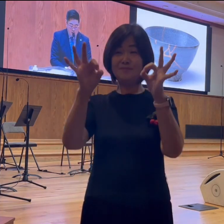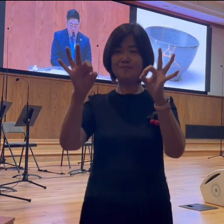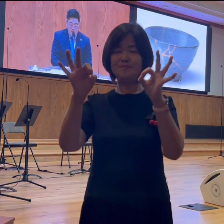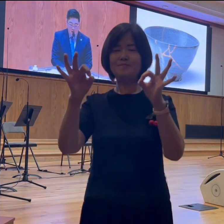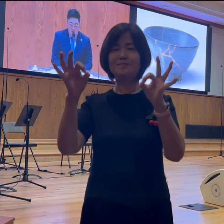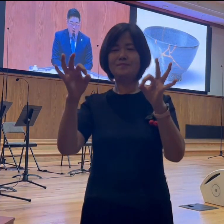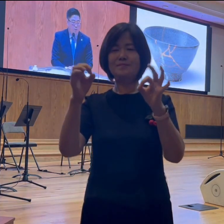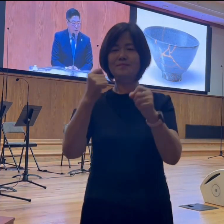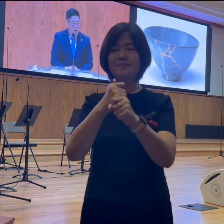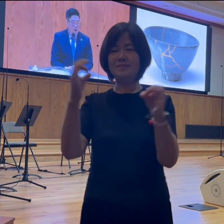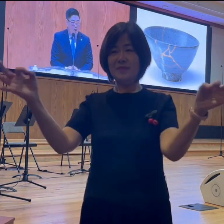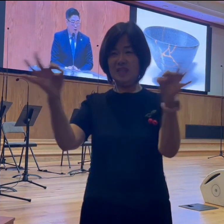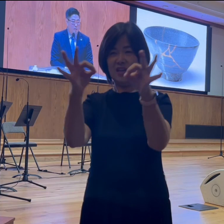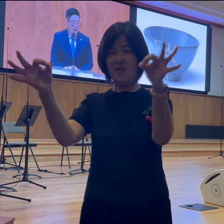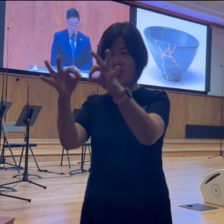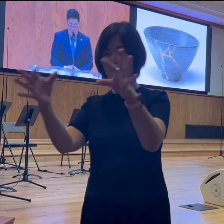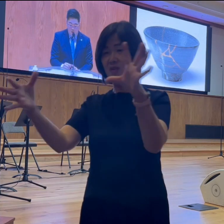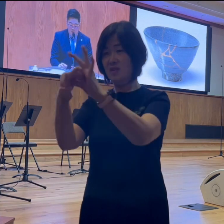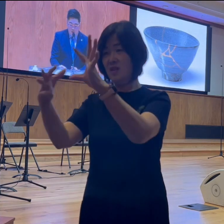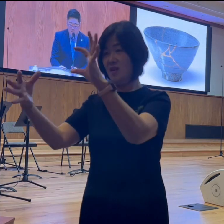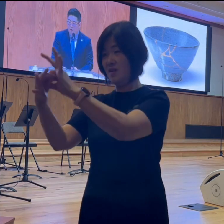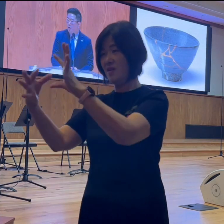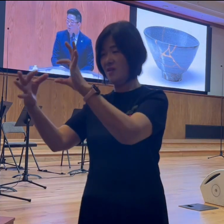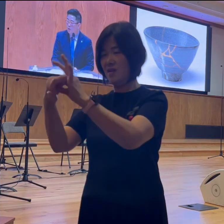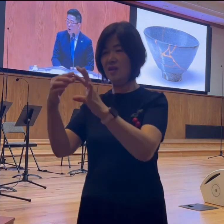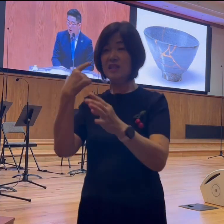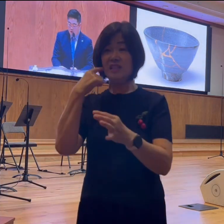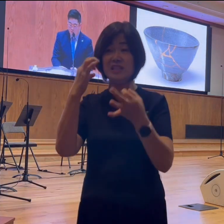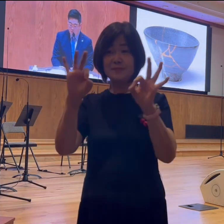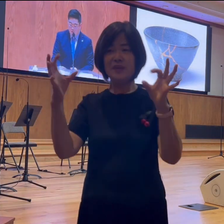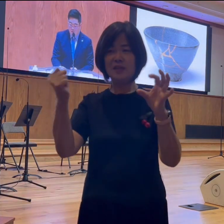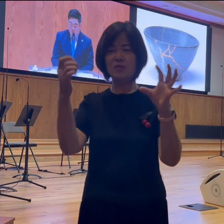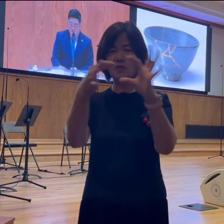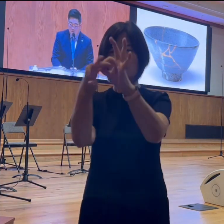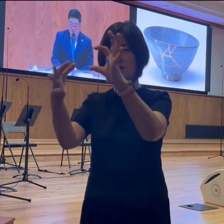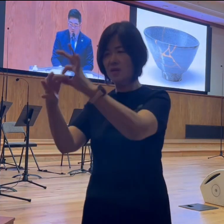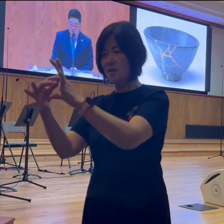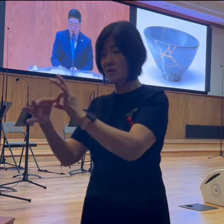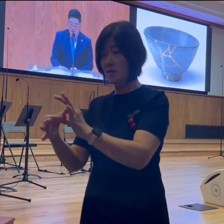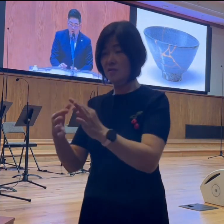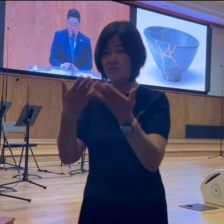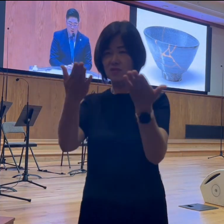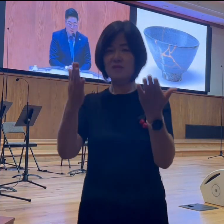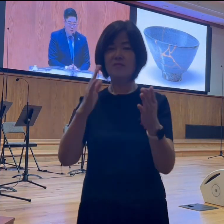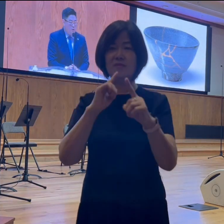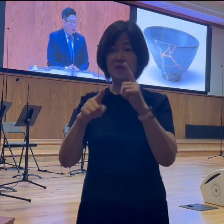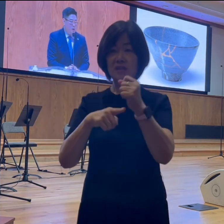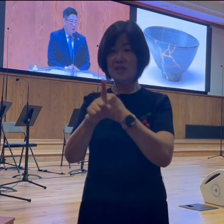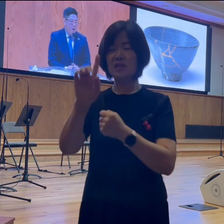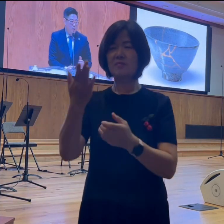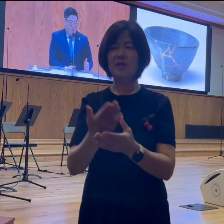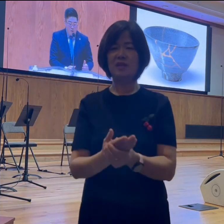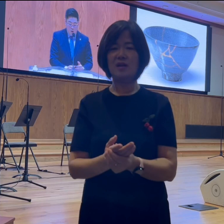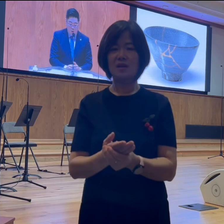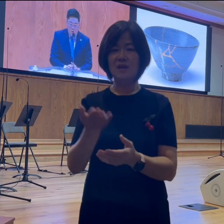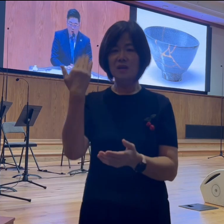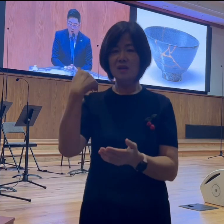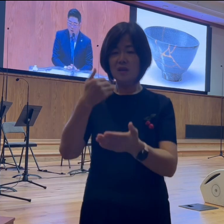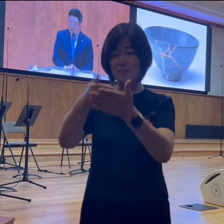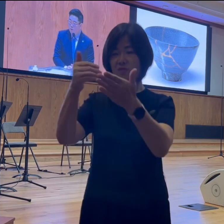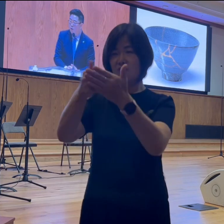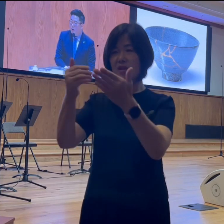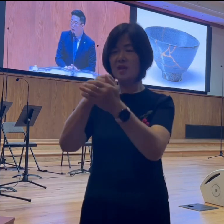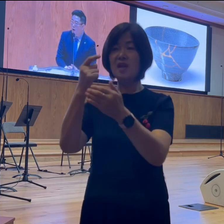스키는 이어붙이다 라는 말입니다. 금으로 이어붙이다. 제가 예전에 미술을 할 때 일본 공예에